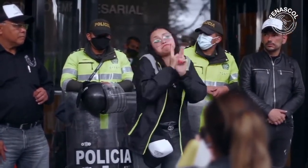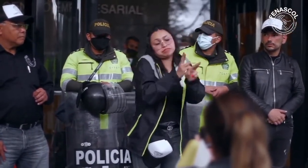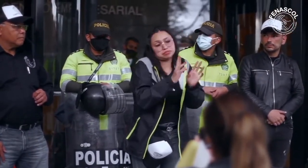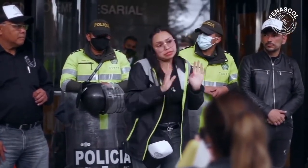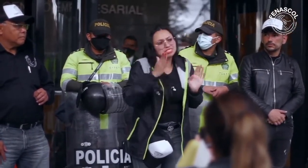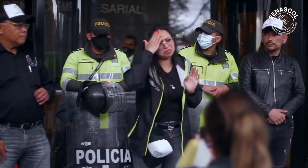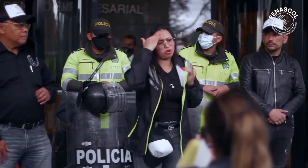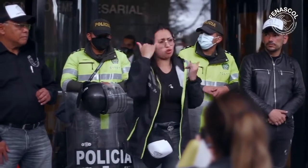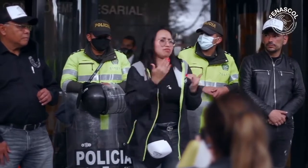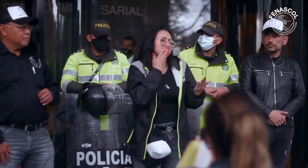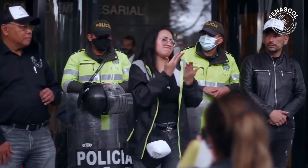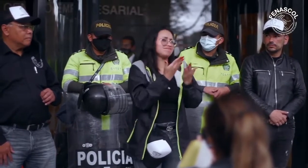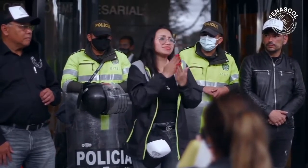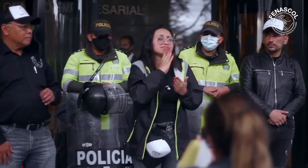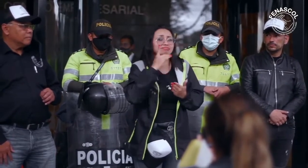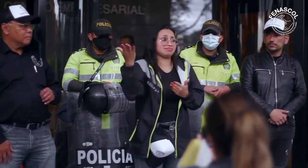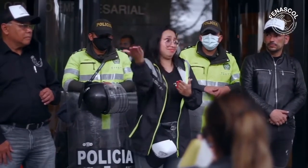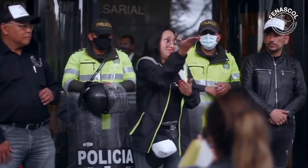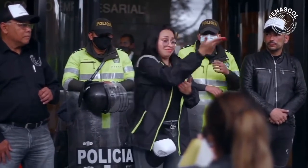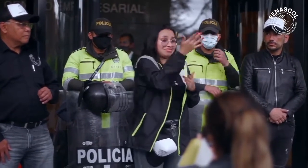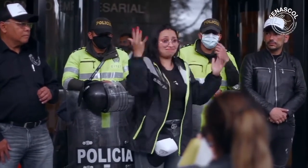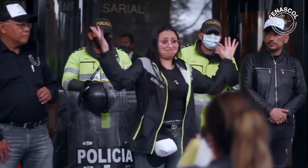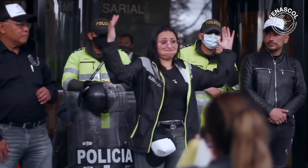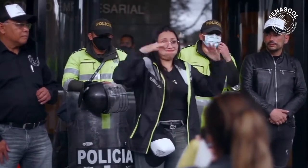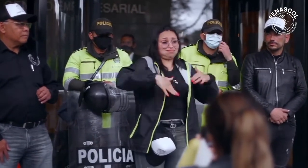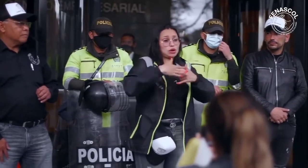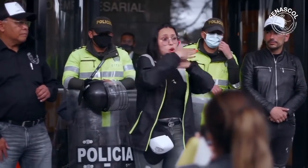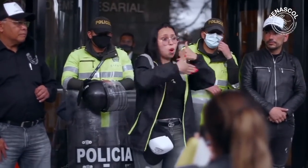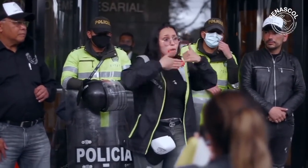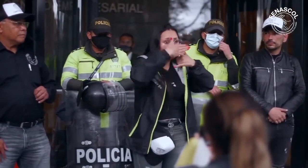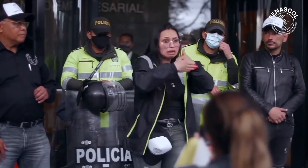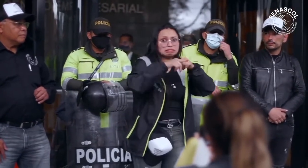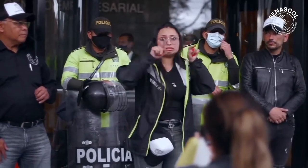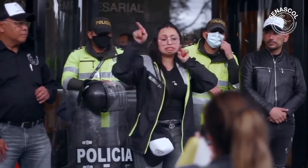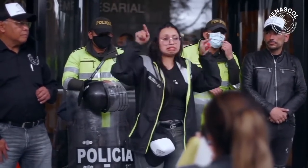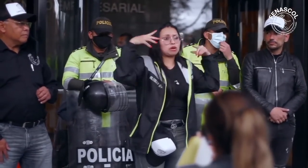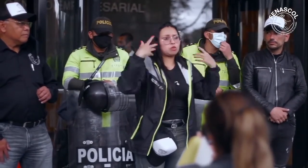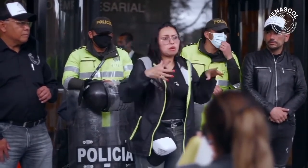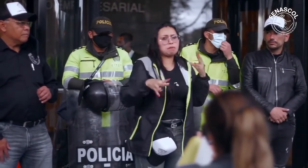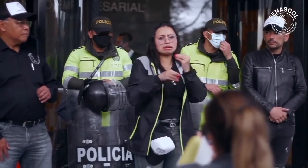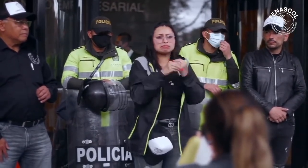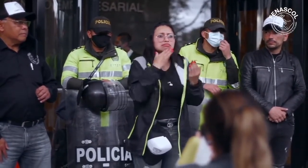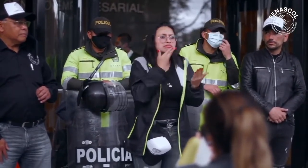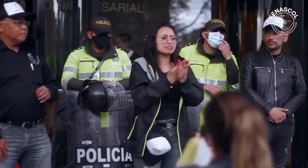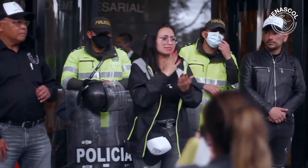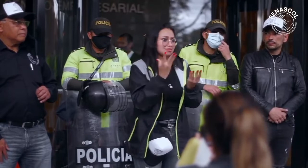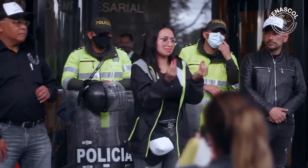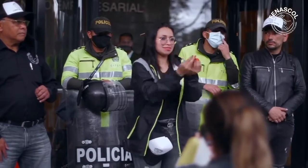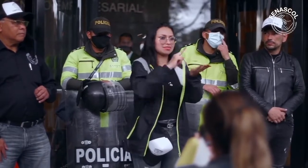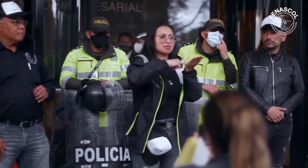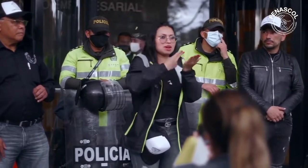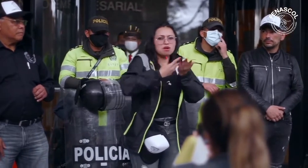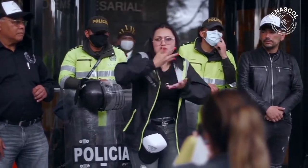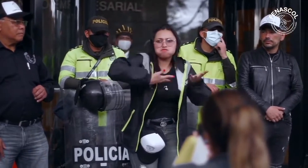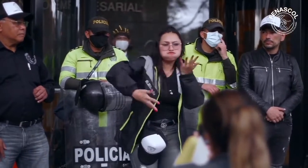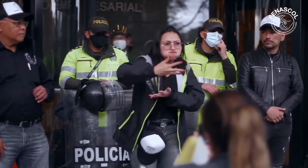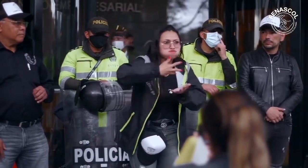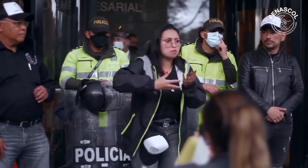respuesta. Muchísimas gracias a ustedes, realmente gracias a todas las personas que se sumaron, que vienen de diferentes partes de Colombia, también